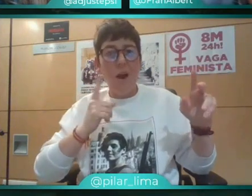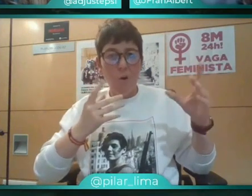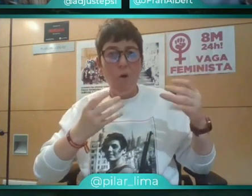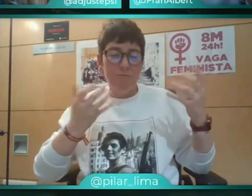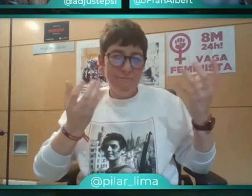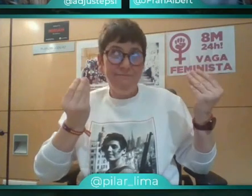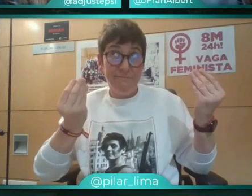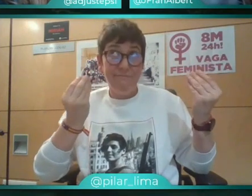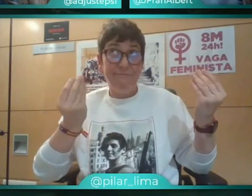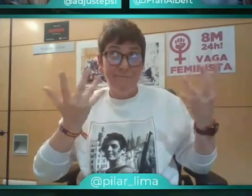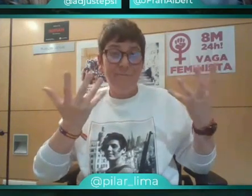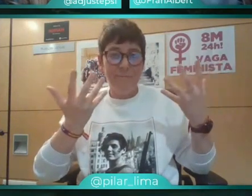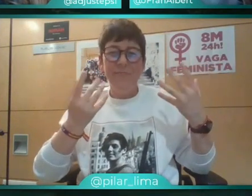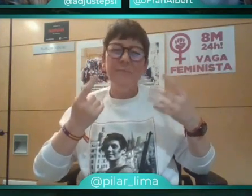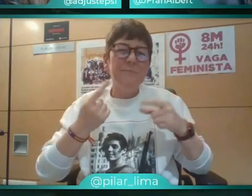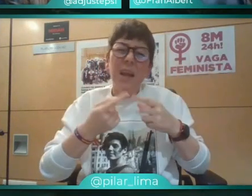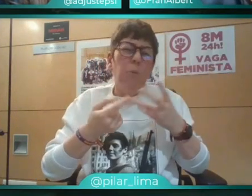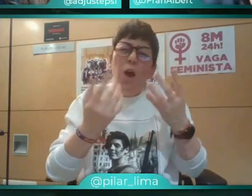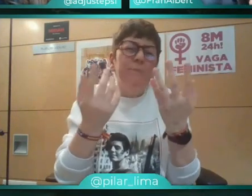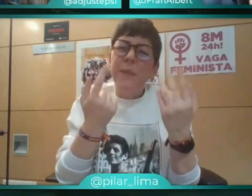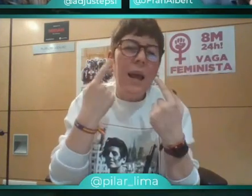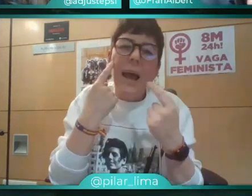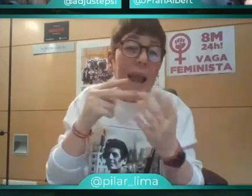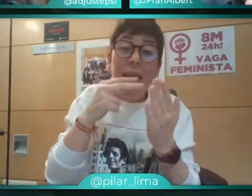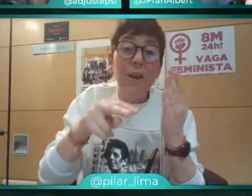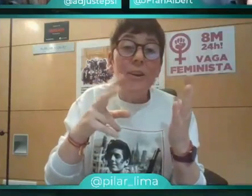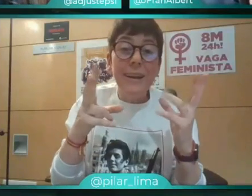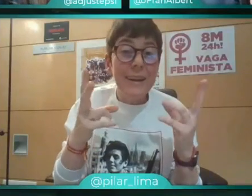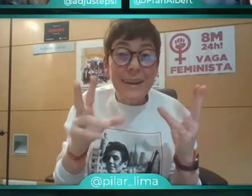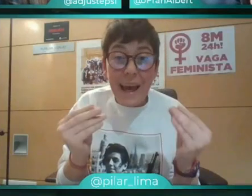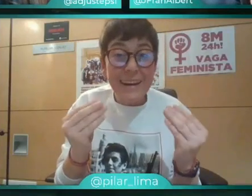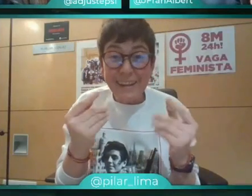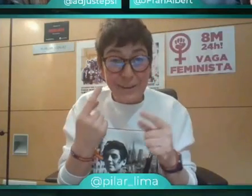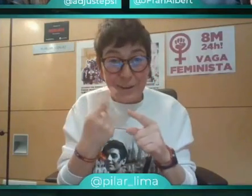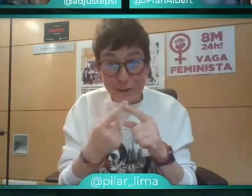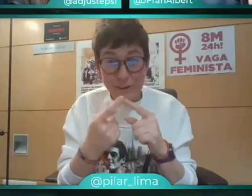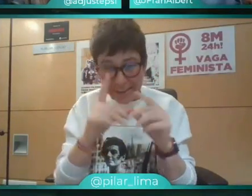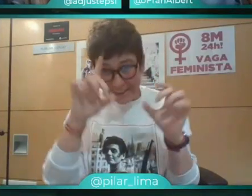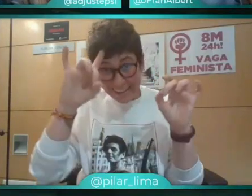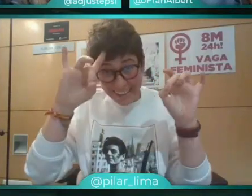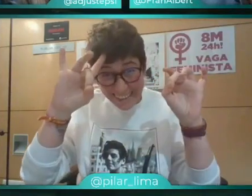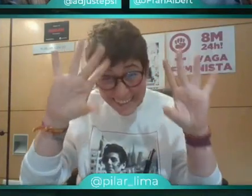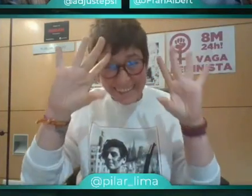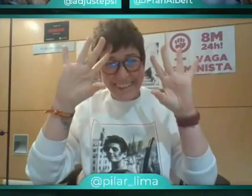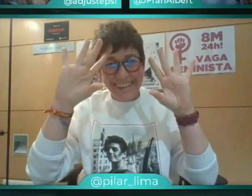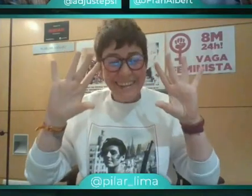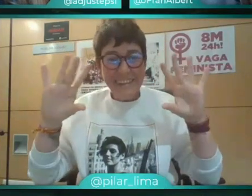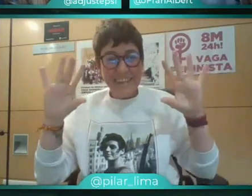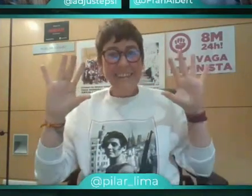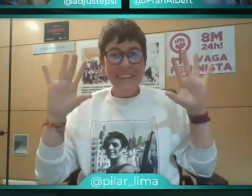y Es que creo que soy sorda pero vamos a ver no sé de verdad es que he leído tantas tantas tantas tantas